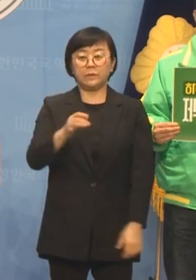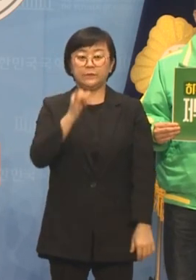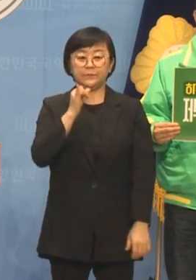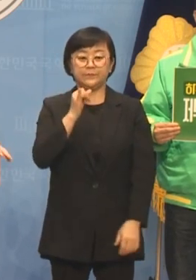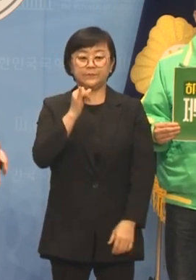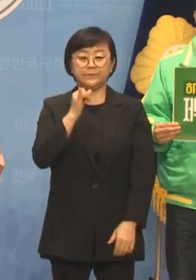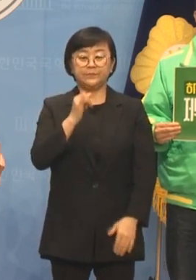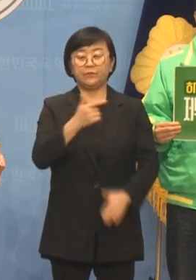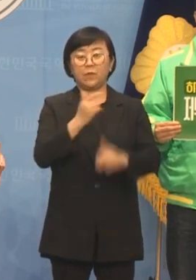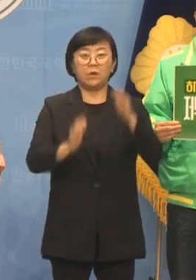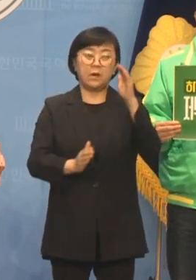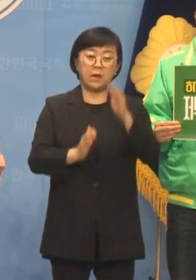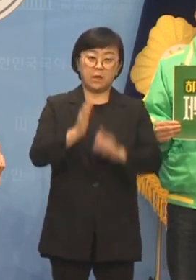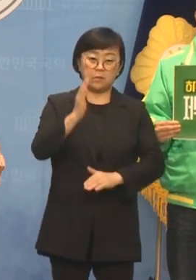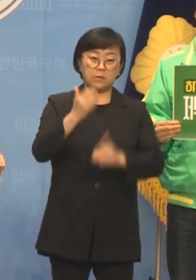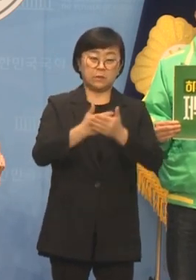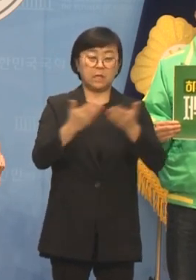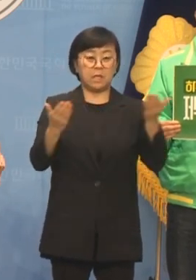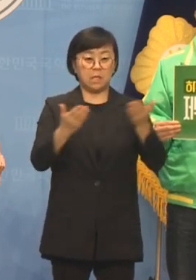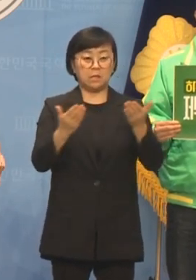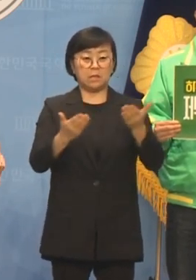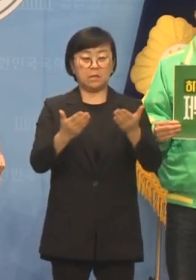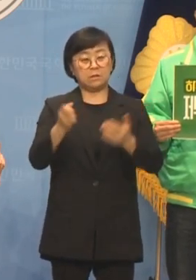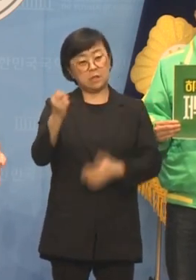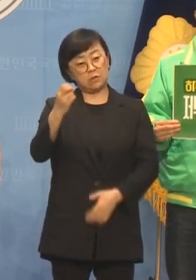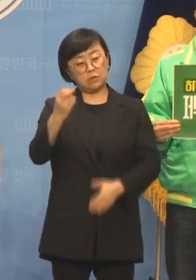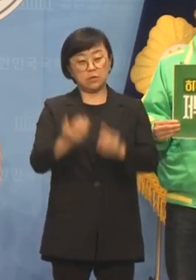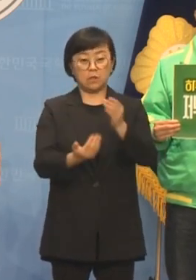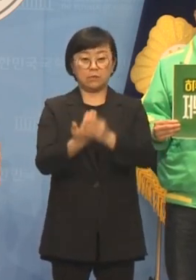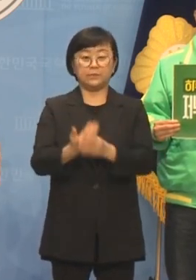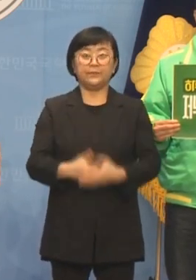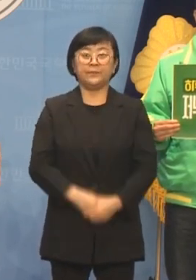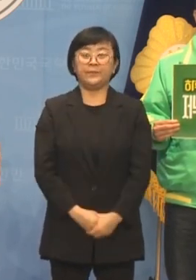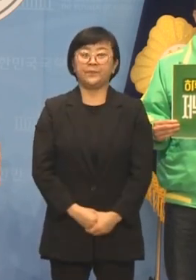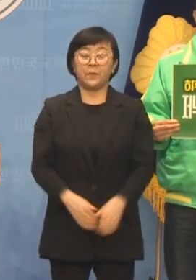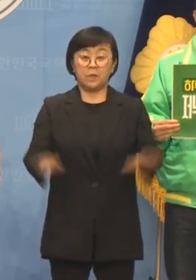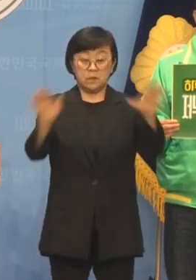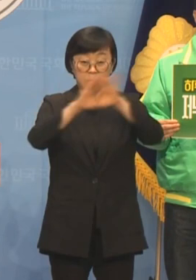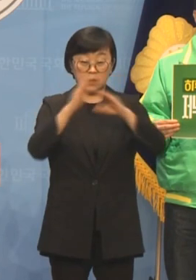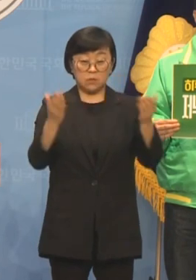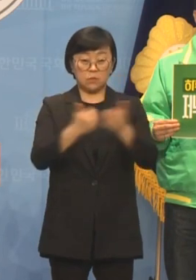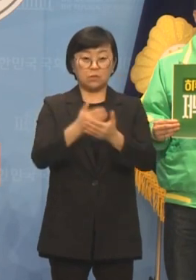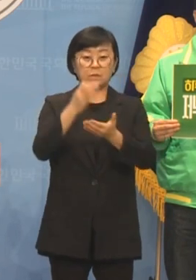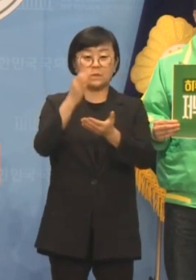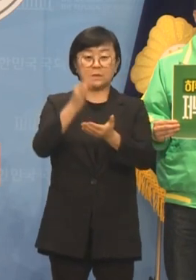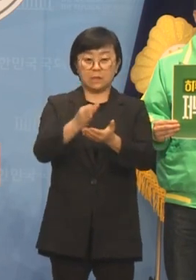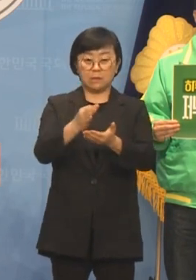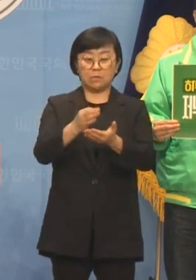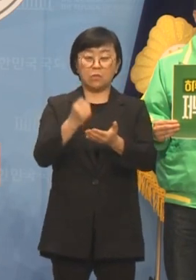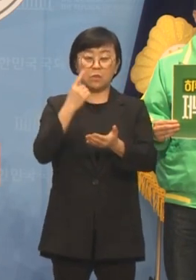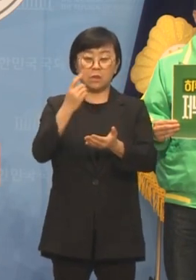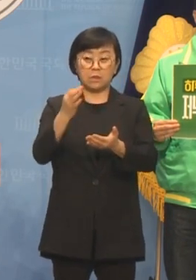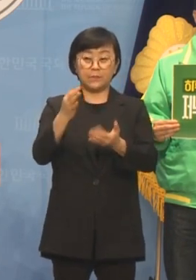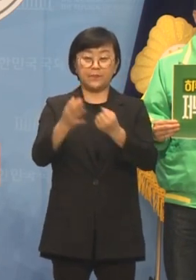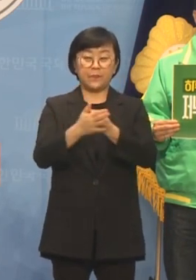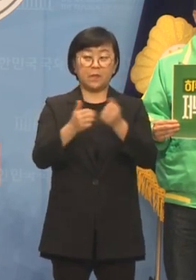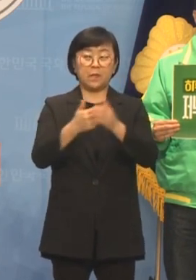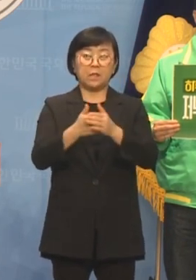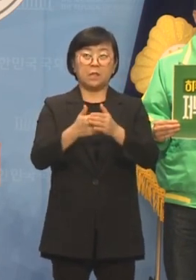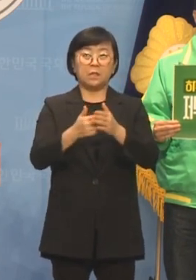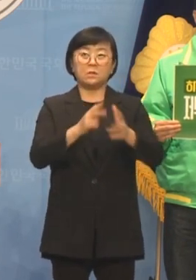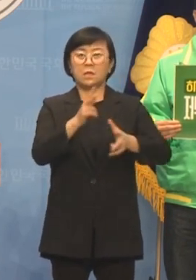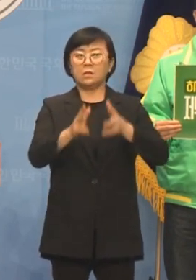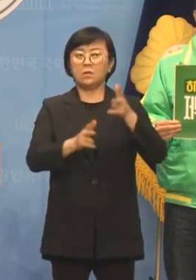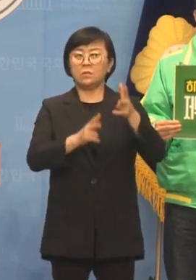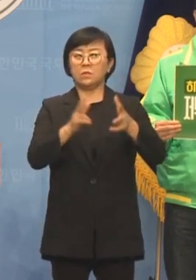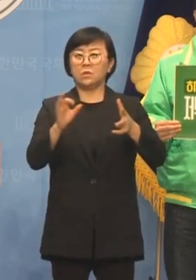등 괄호사 발생이 빈번하게 일어나고 있습니다 또한 노동은 갑에 쓸 수 있는 산업용